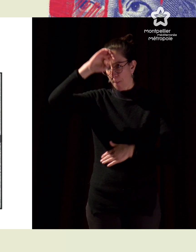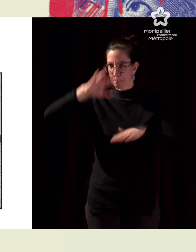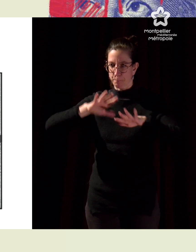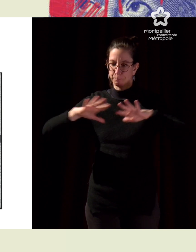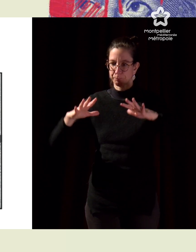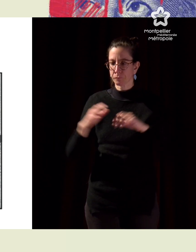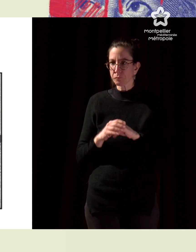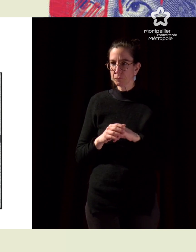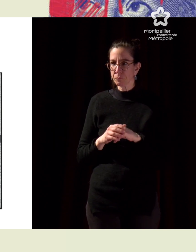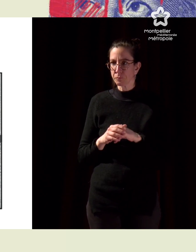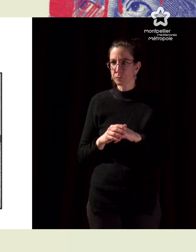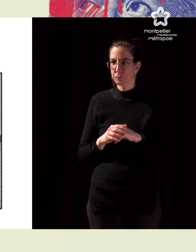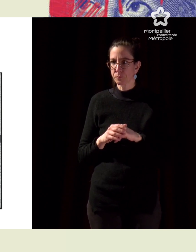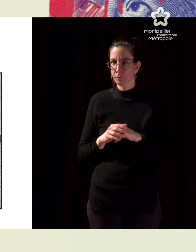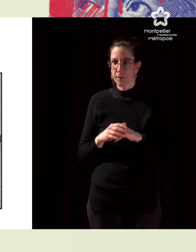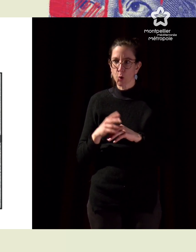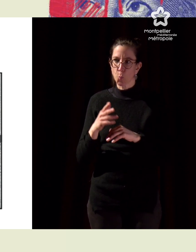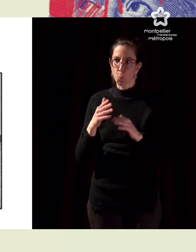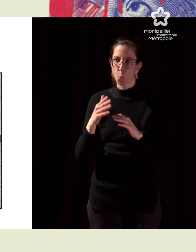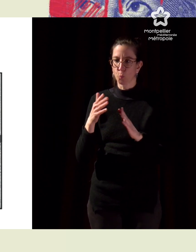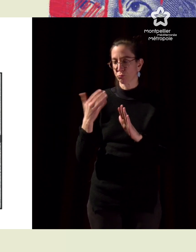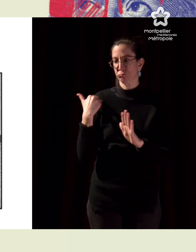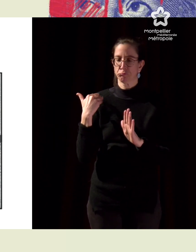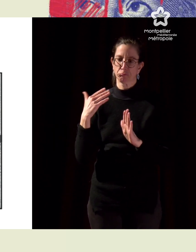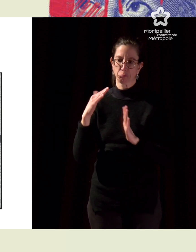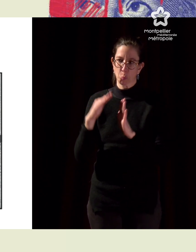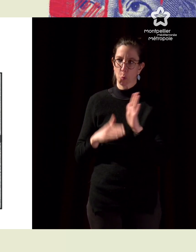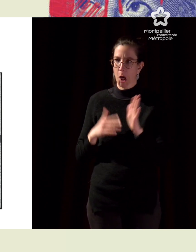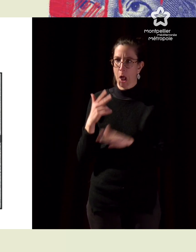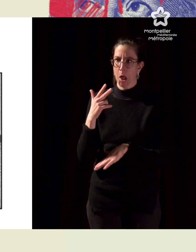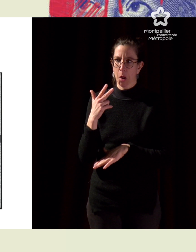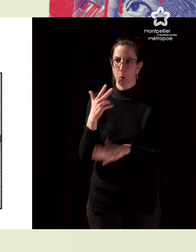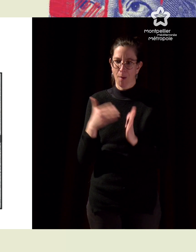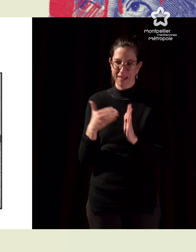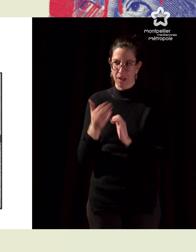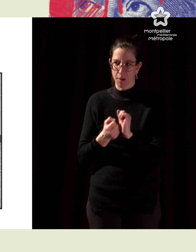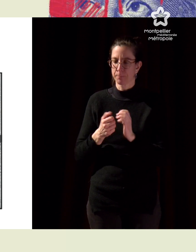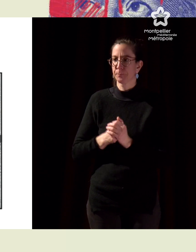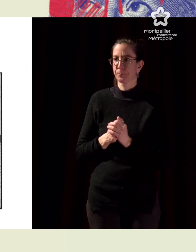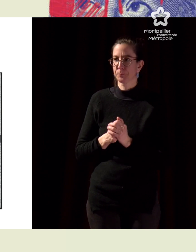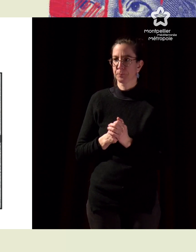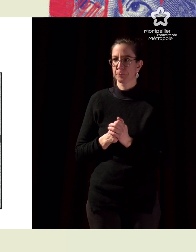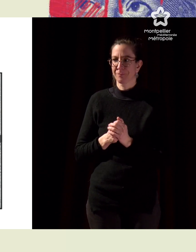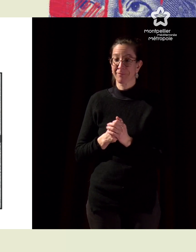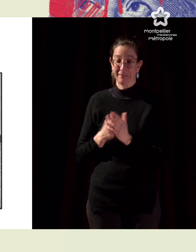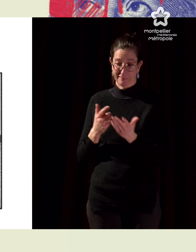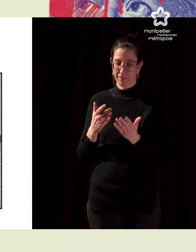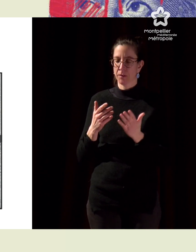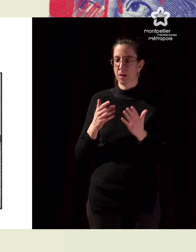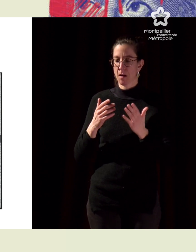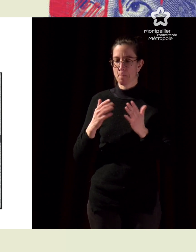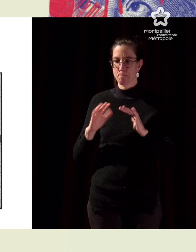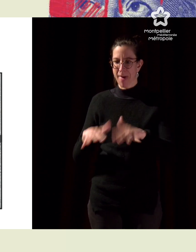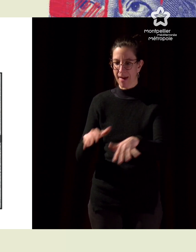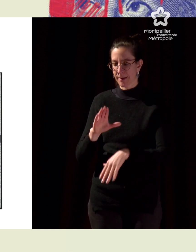ans. Il y a l'arrivée des nomades des steppes du nord de la mer Caspienne, ceux qu'on appelle des Yamnaya,